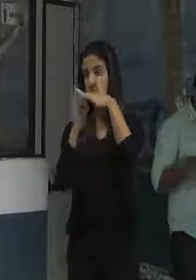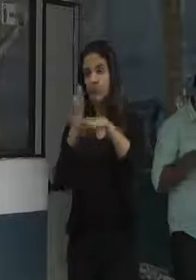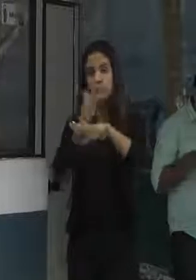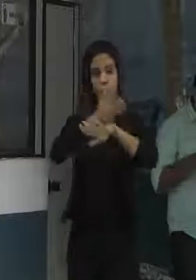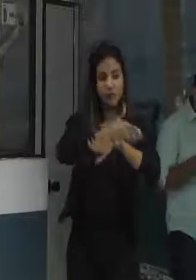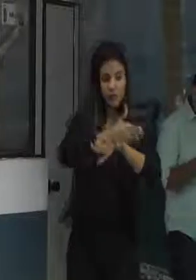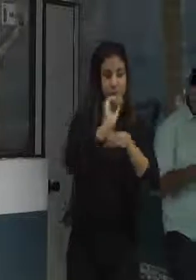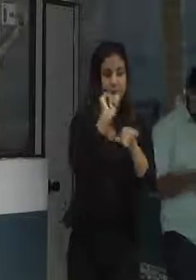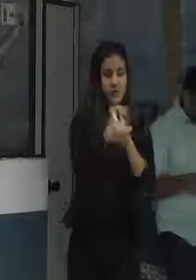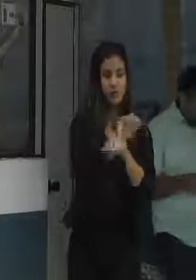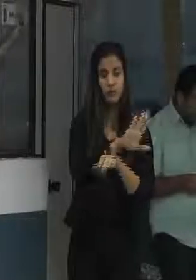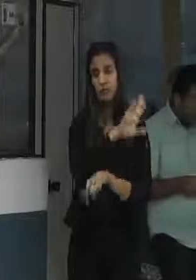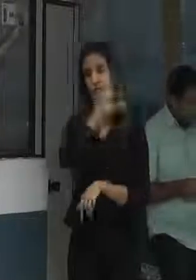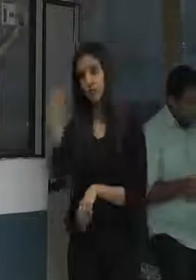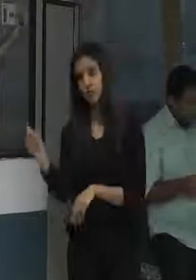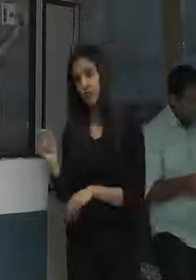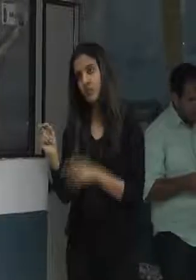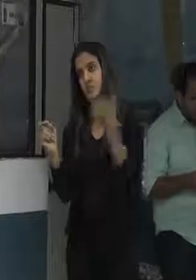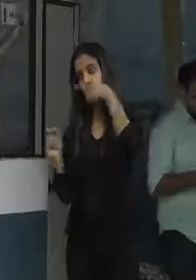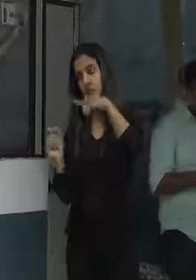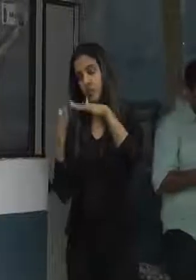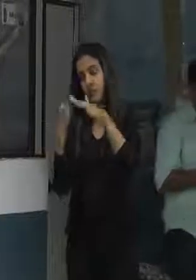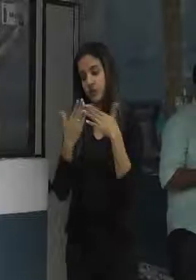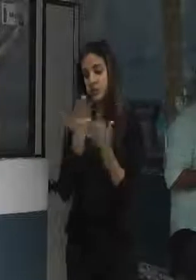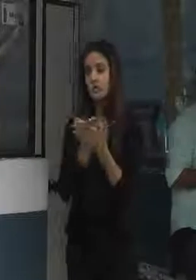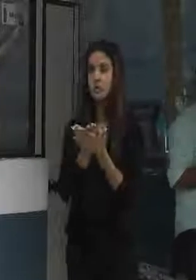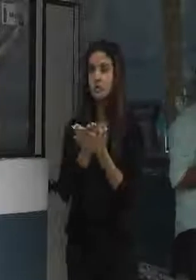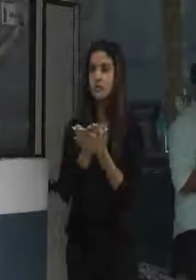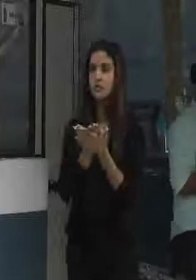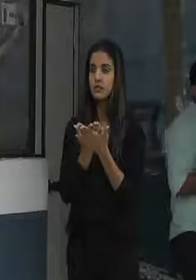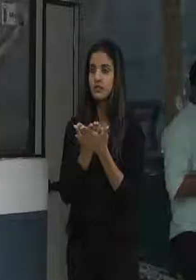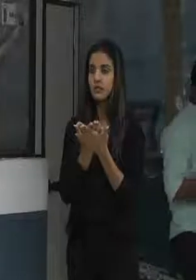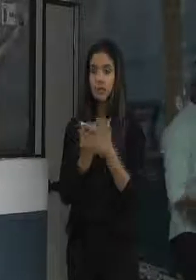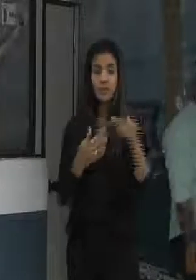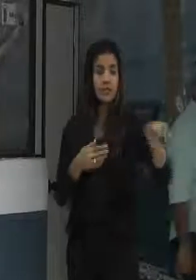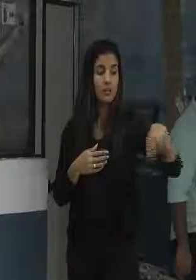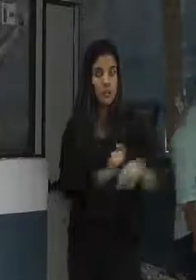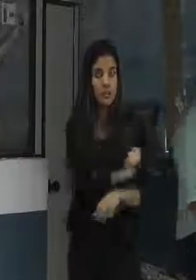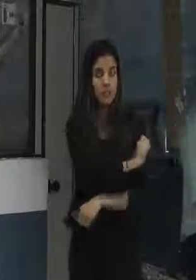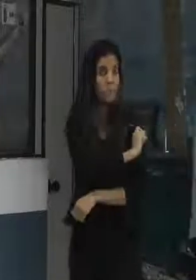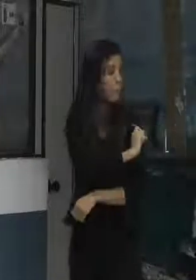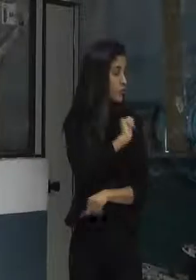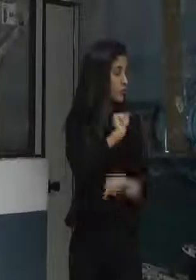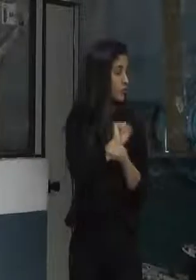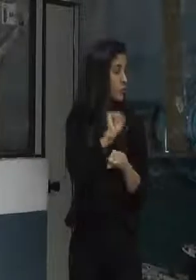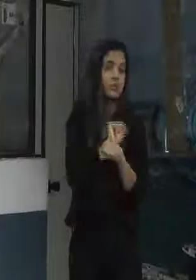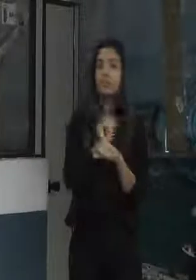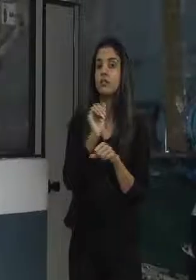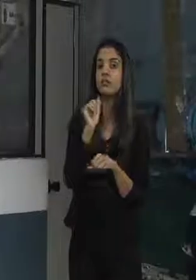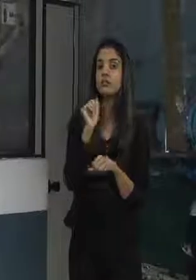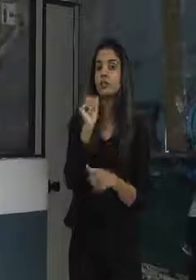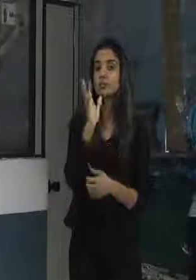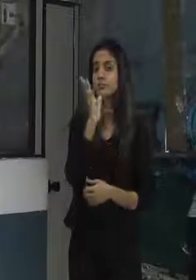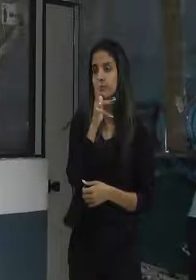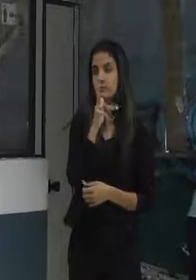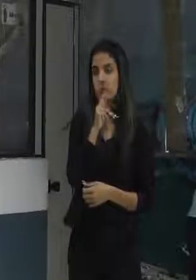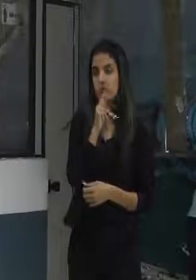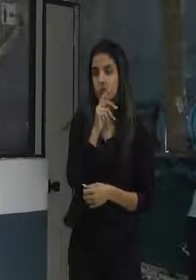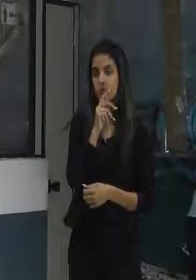vai ter que fazer uma nova licitação, enquanto isso as crianças estão em anexos com as